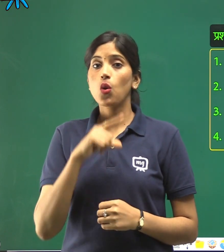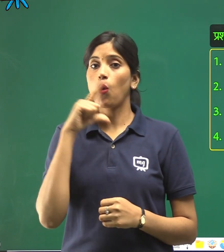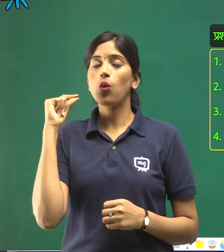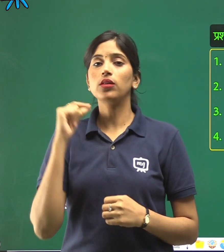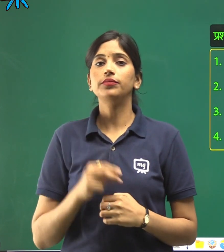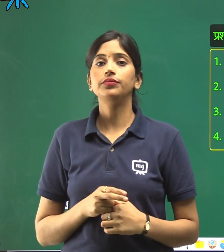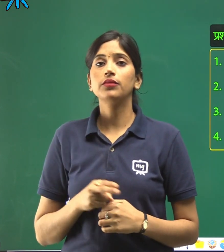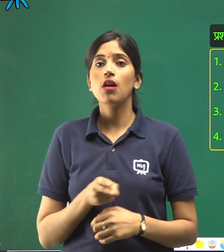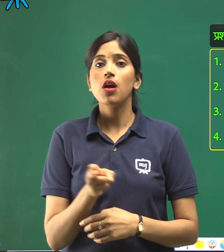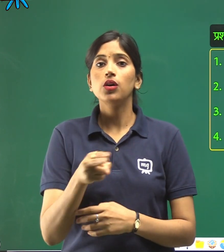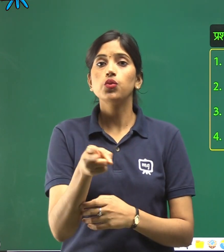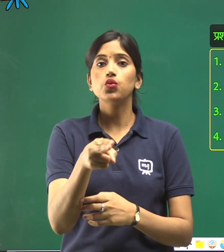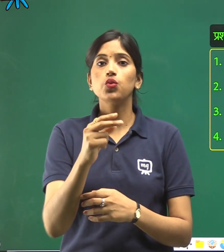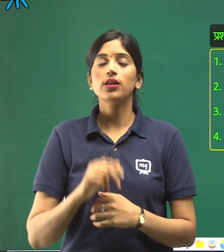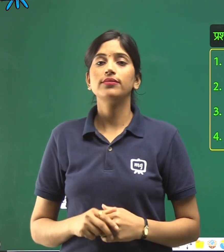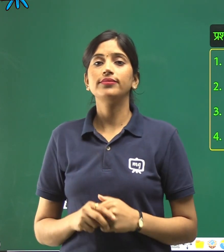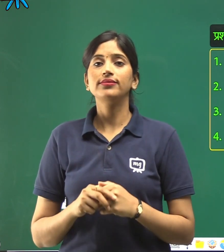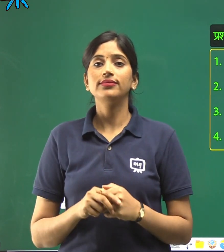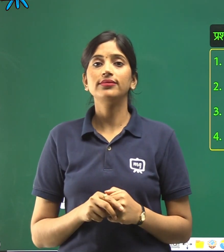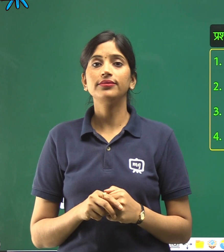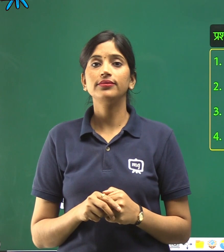और चूहा।